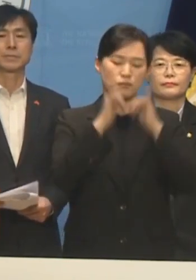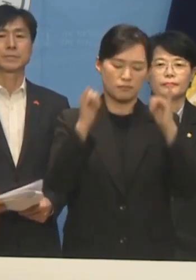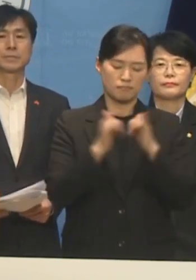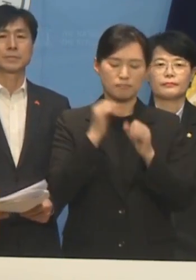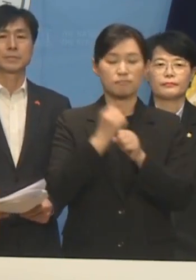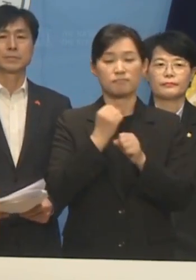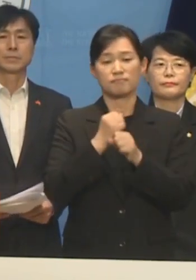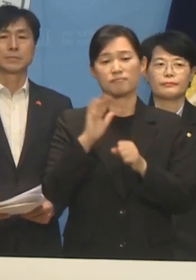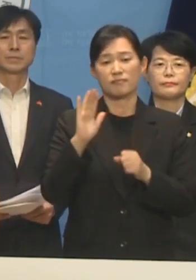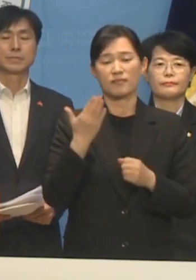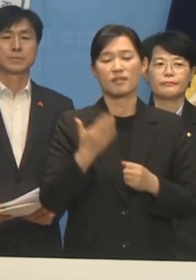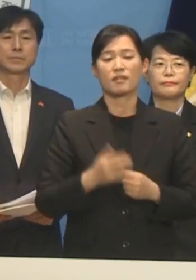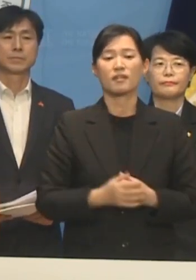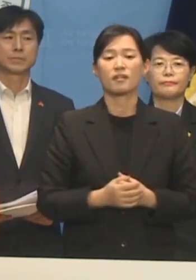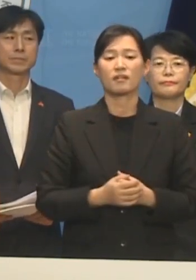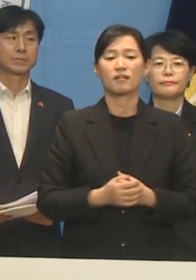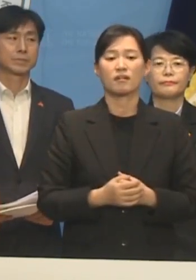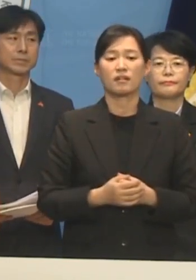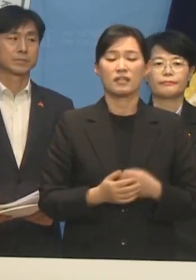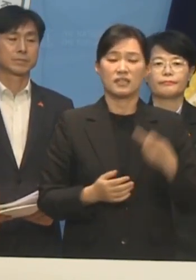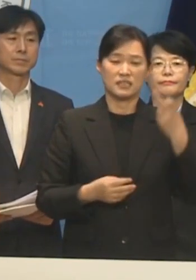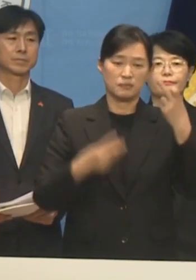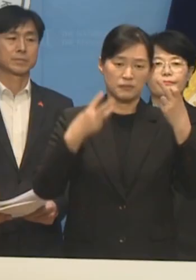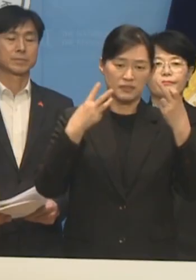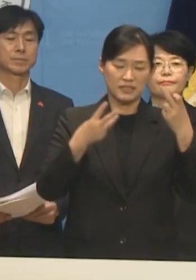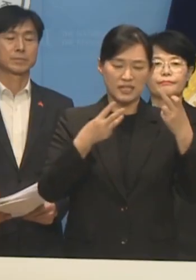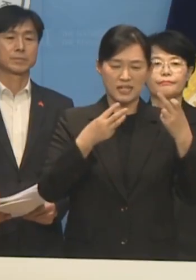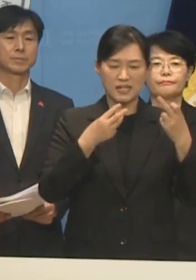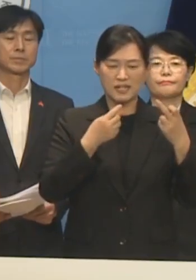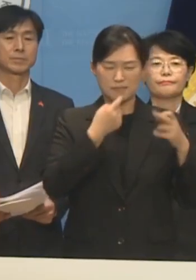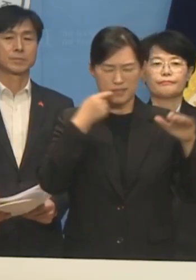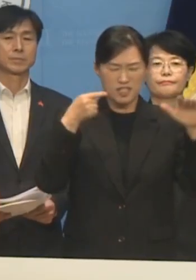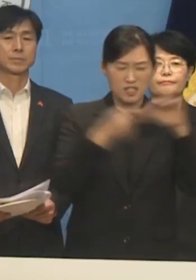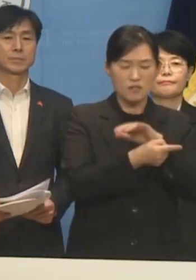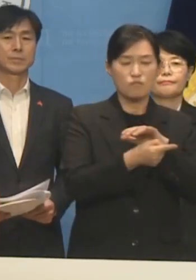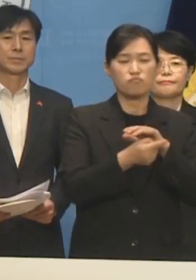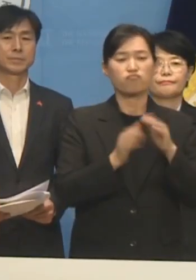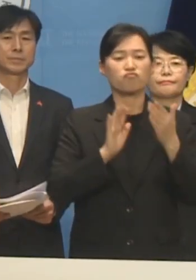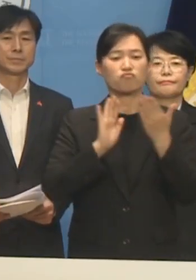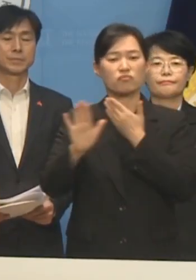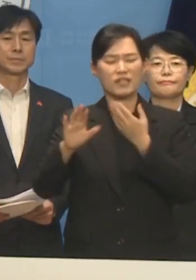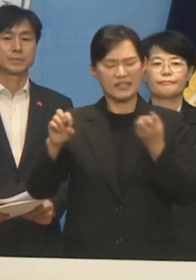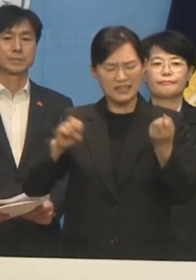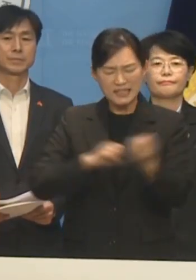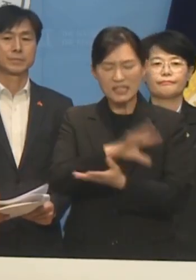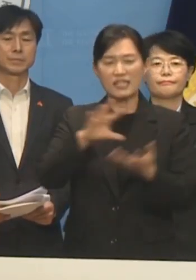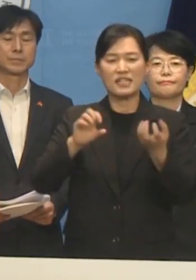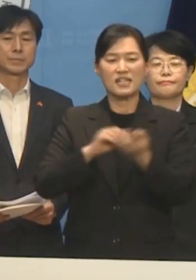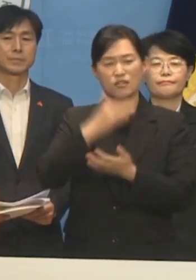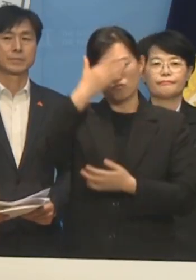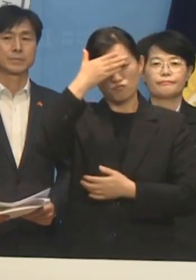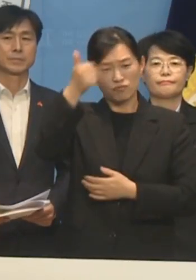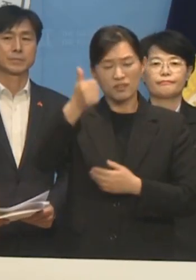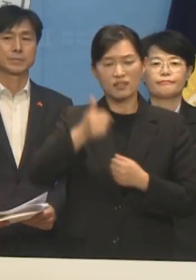합니다. 12.3 계엄 이후 내란